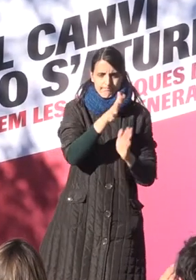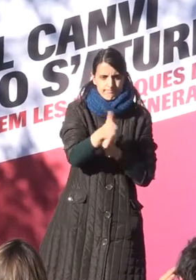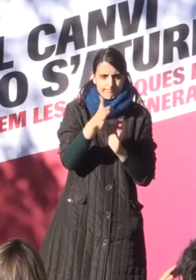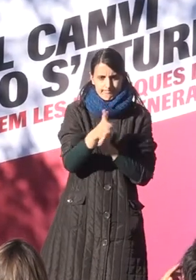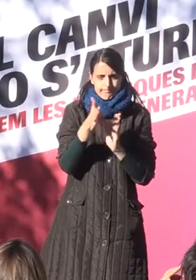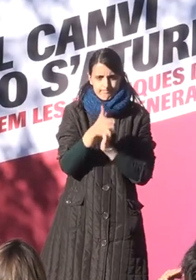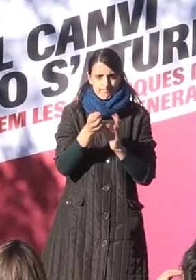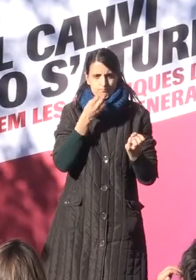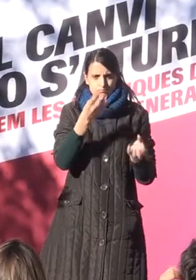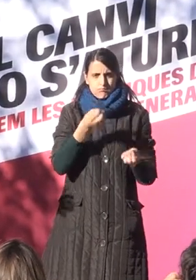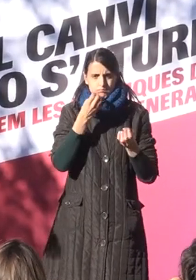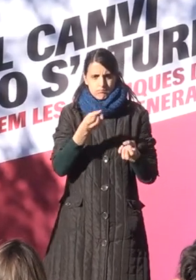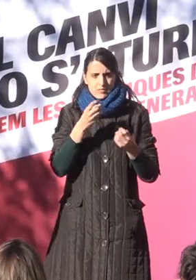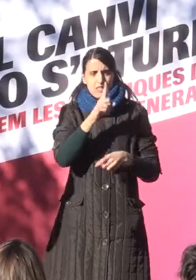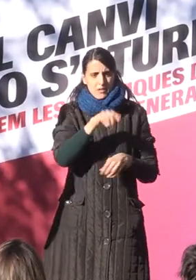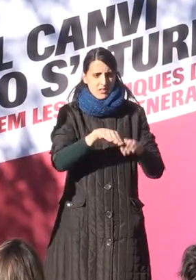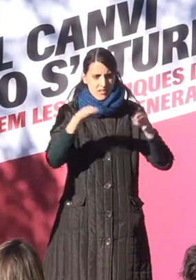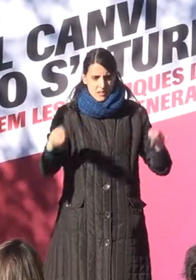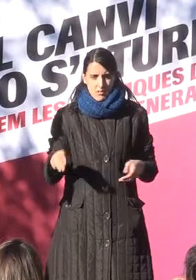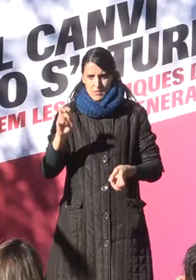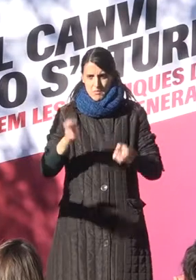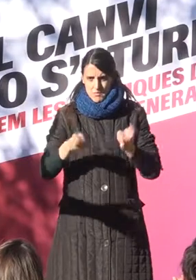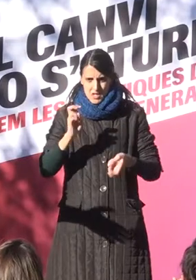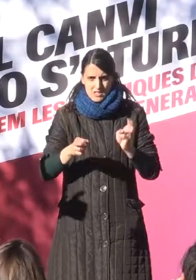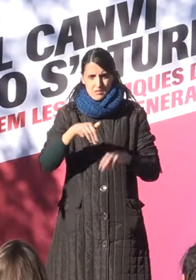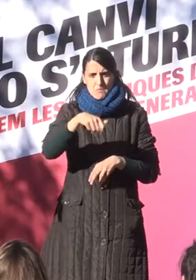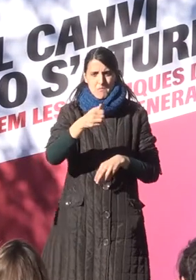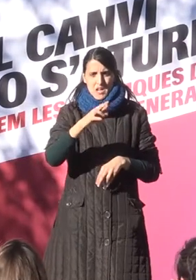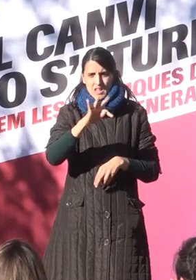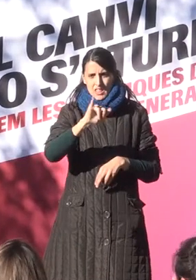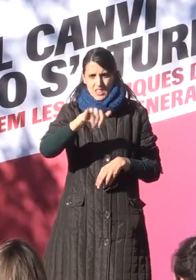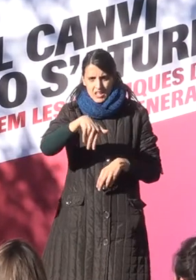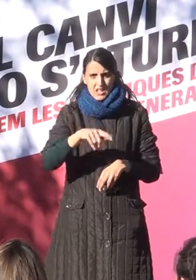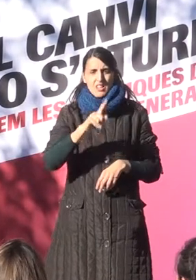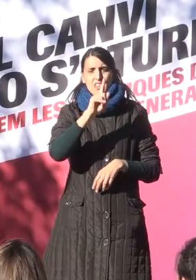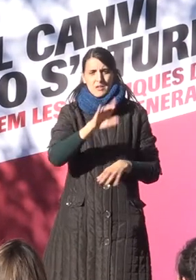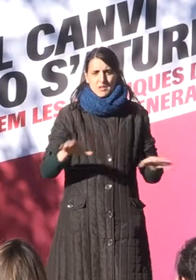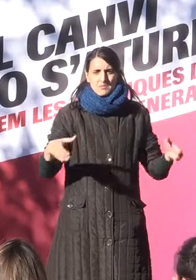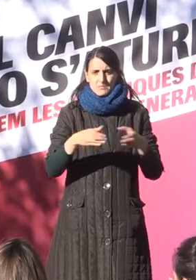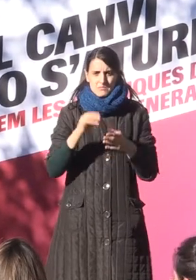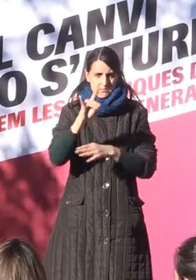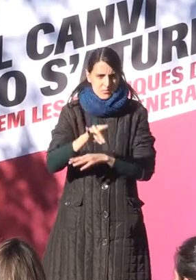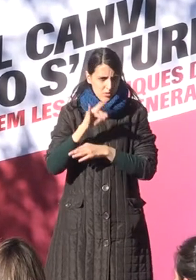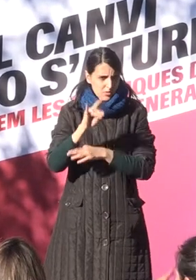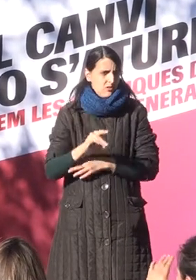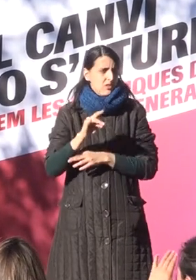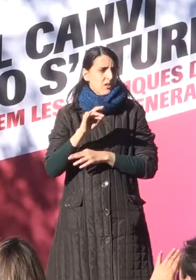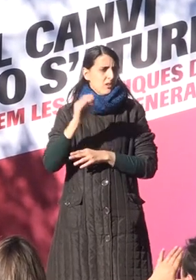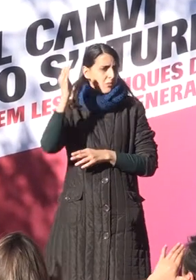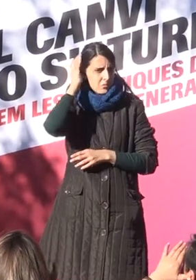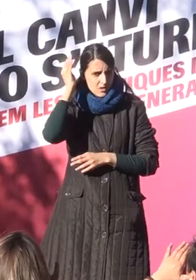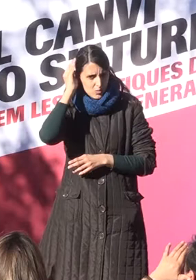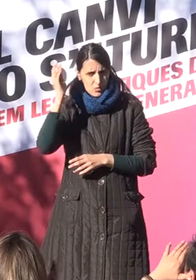decir una palabra a la tablet per méxico a martín a la comunidad boliviana a la comunidad peruana venezolana veo muchas compañeras y compañeros